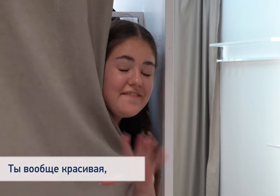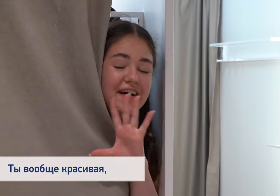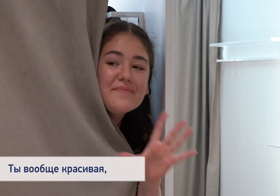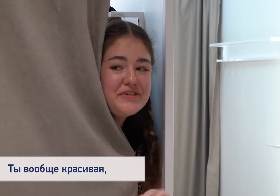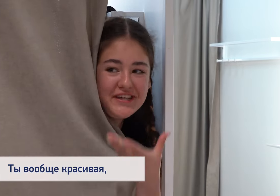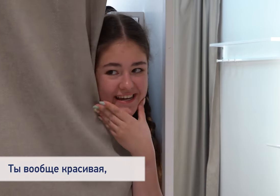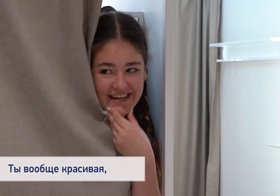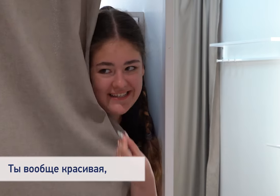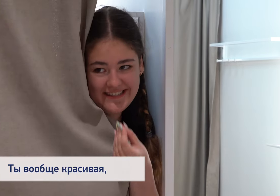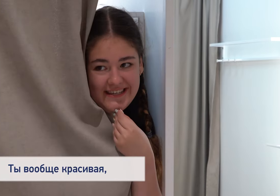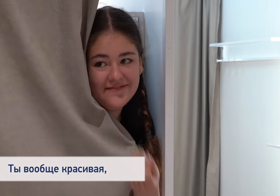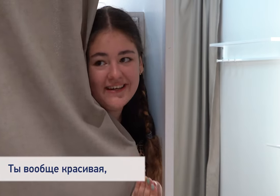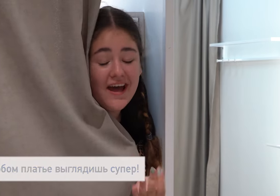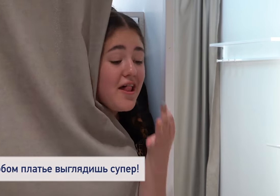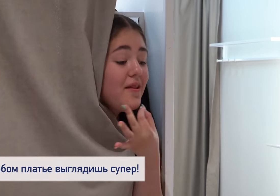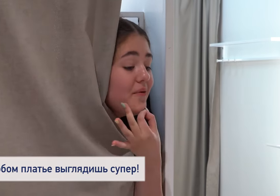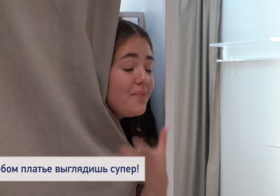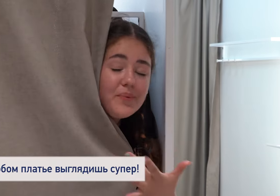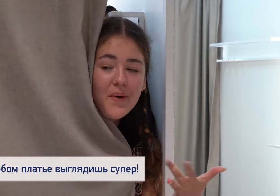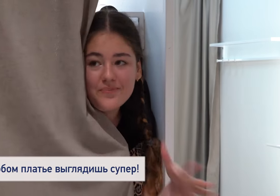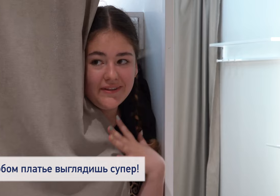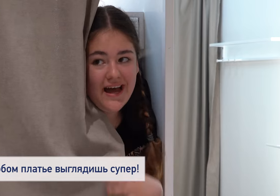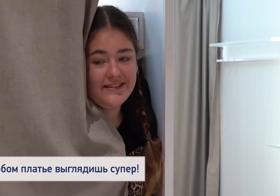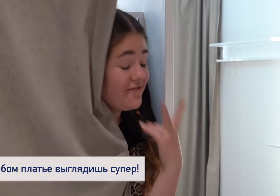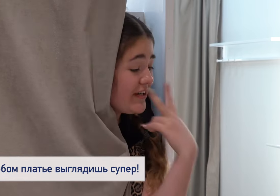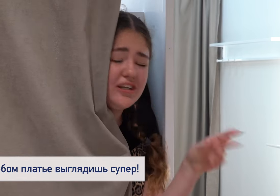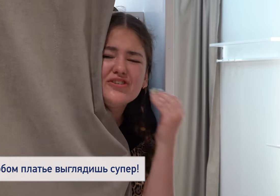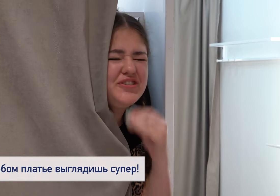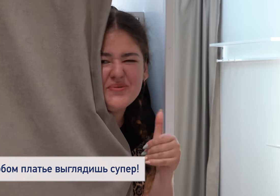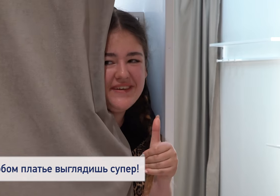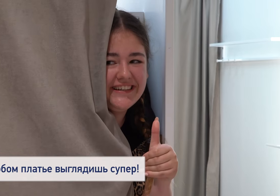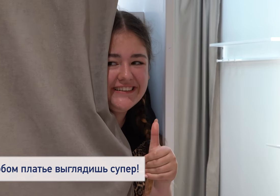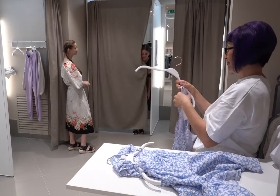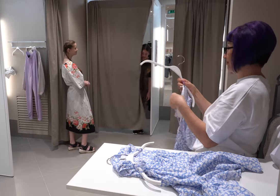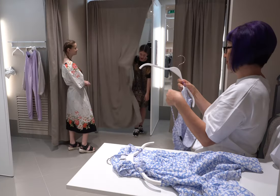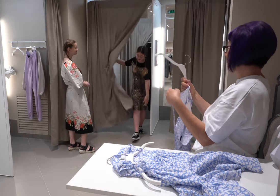Ты вообще красивая. В любом платье выглядишь супер. А я?